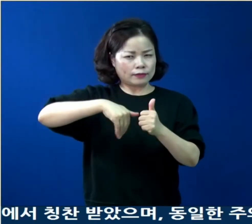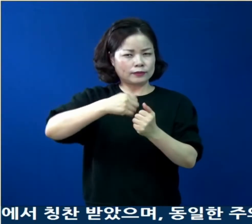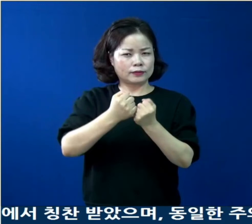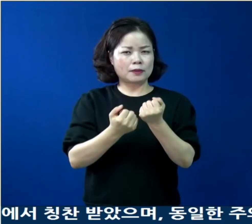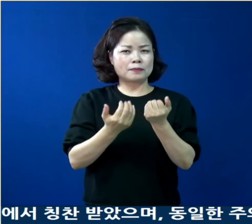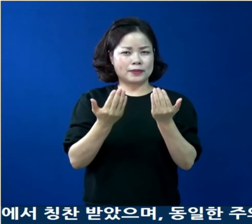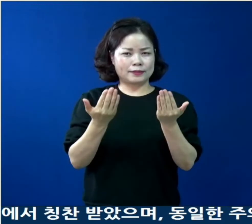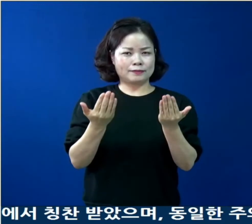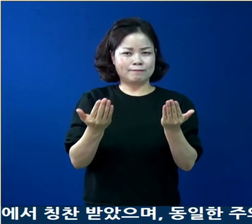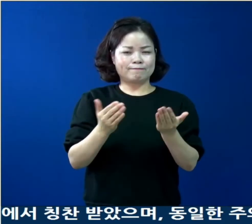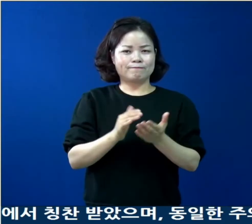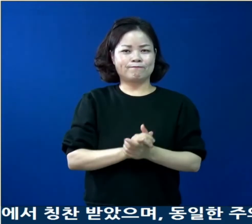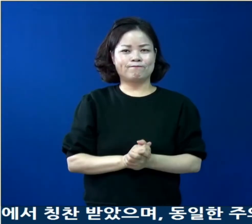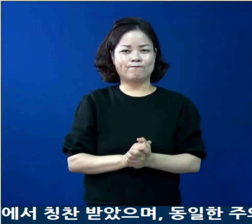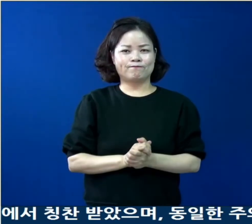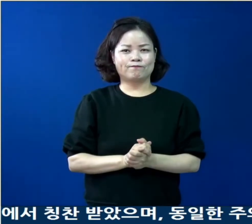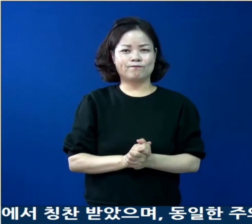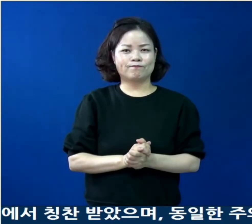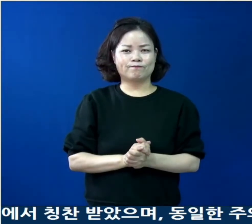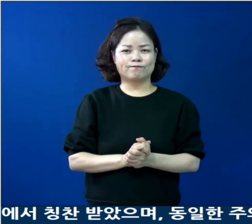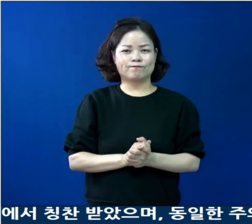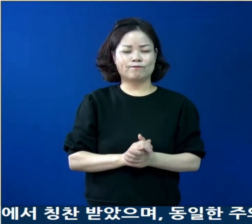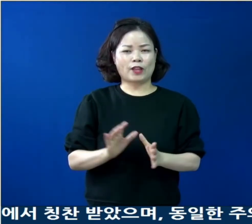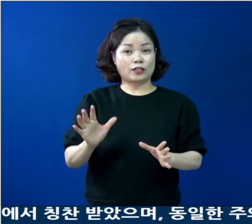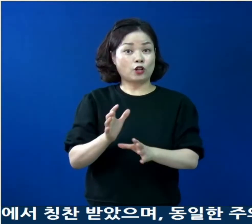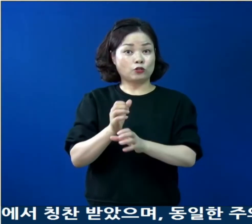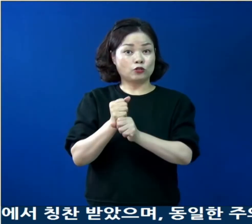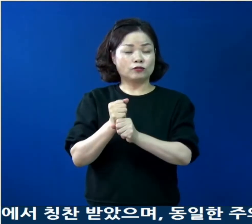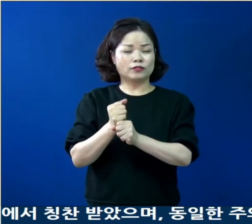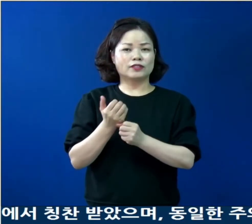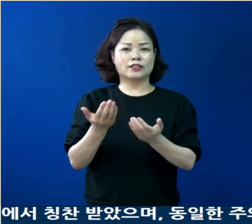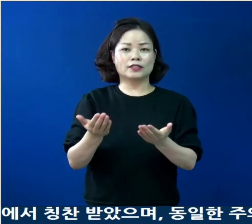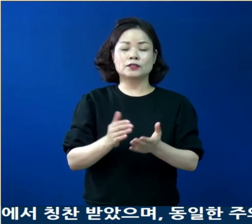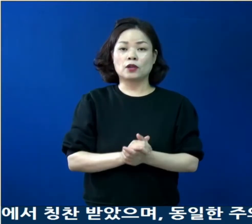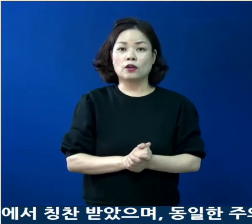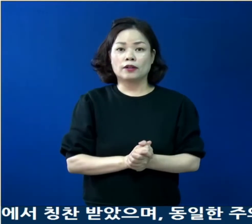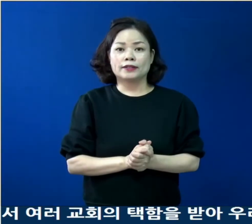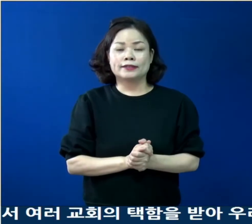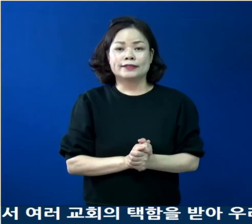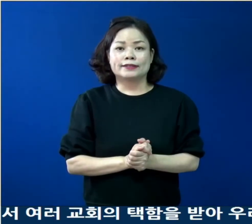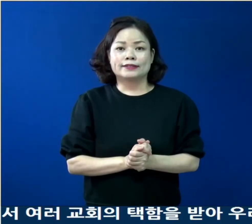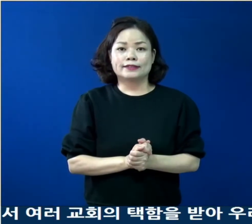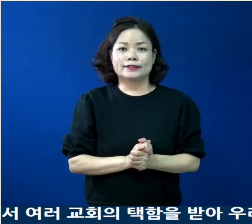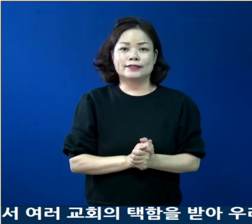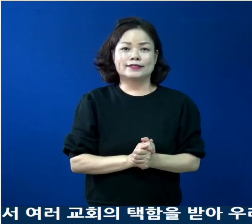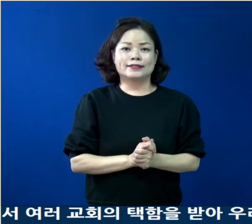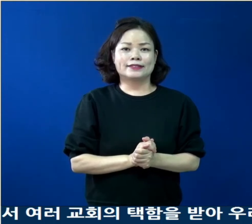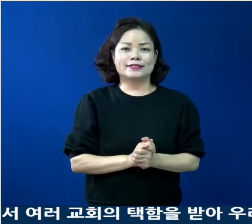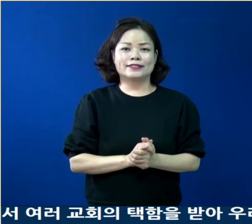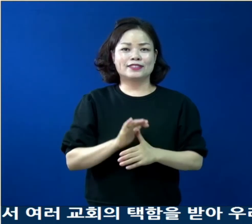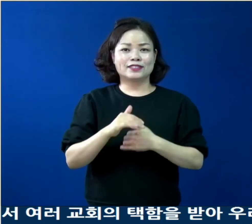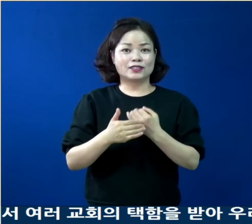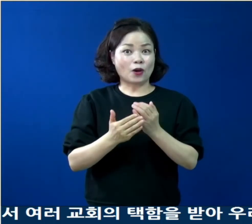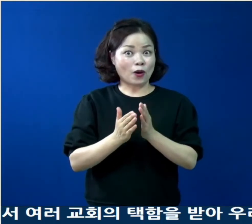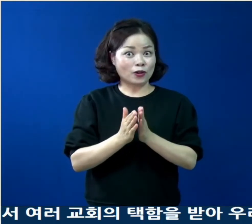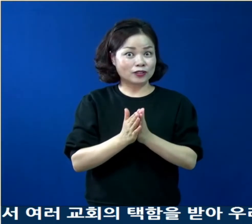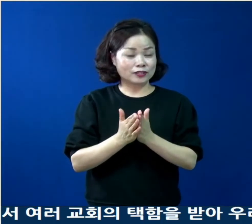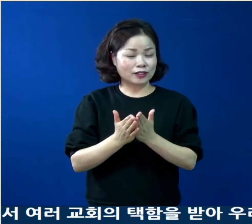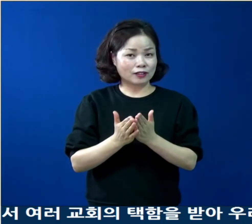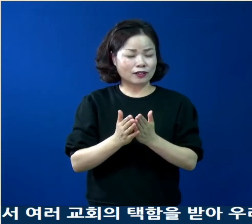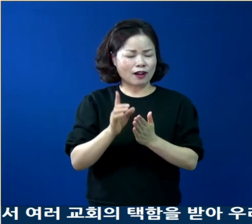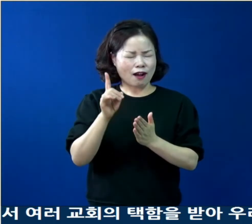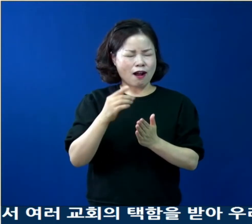설명을 하고 이제 최종 정리하면 좋을 것 같아요. 자, 이게 성경을 하나